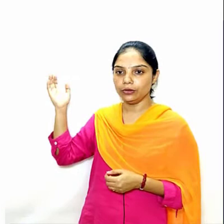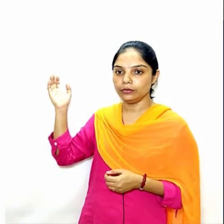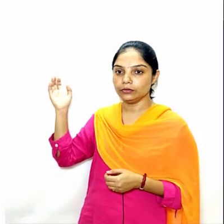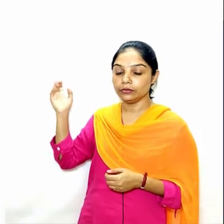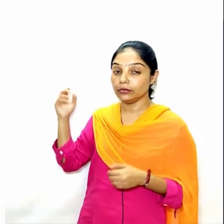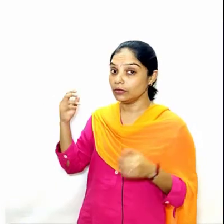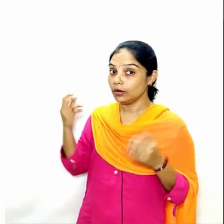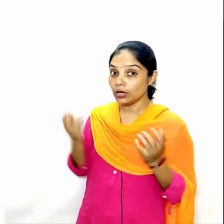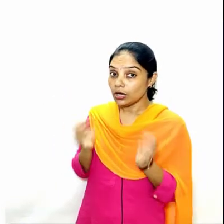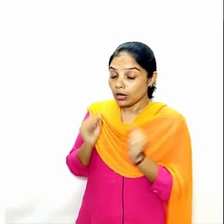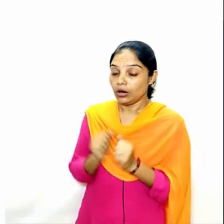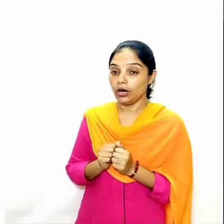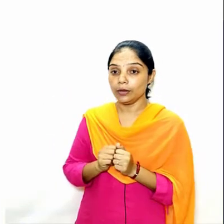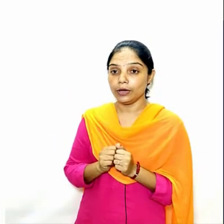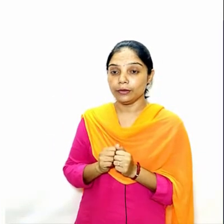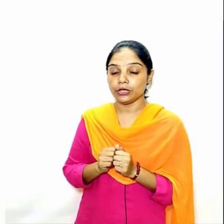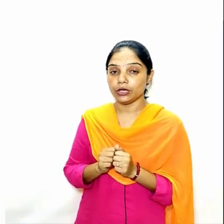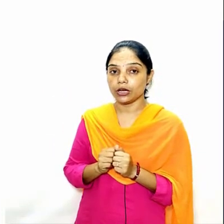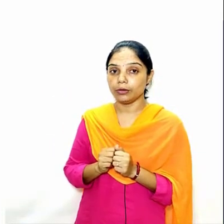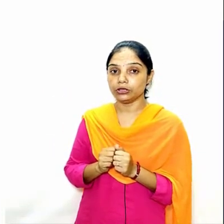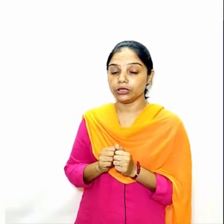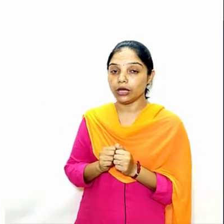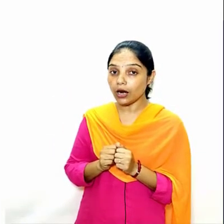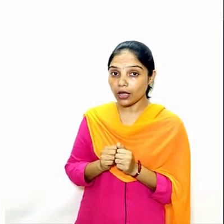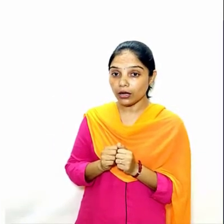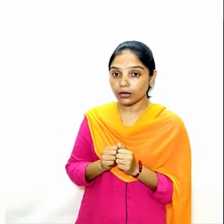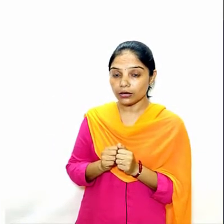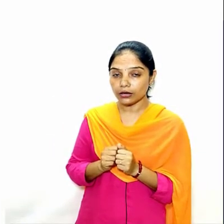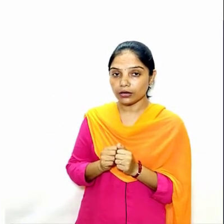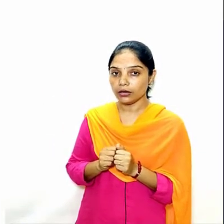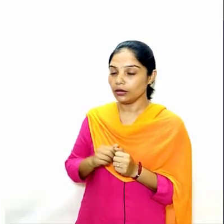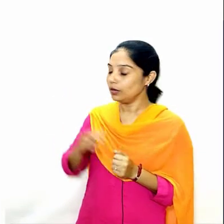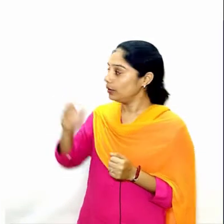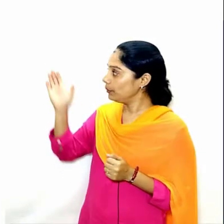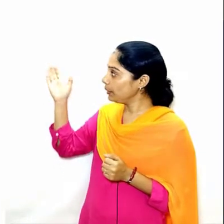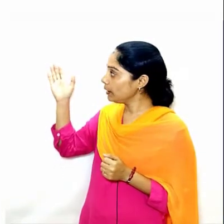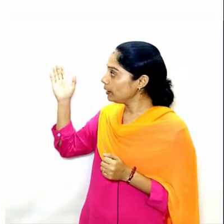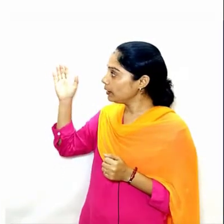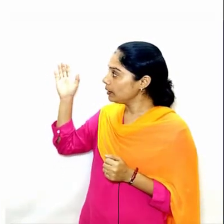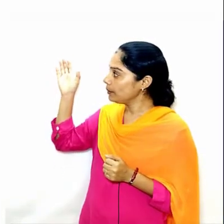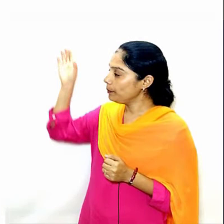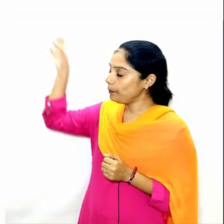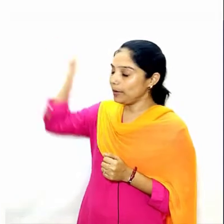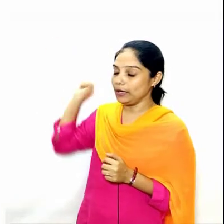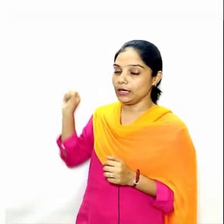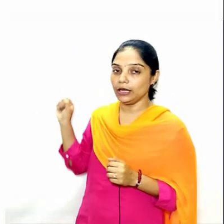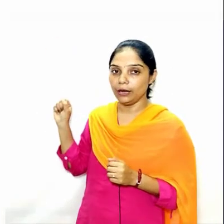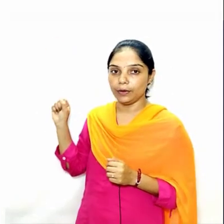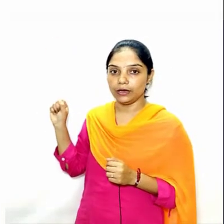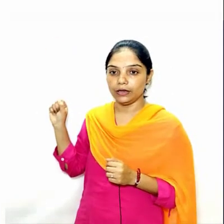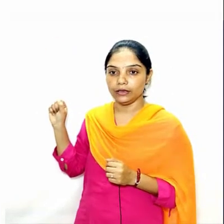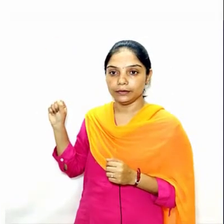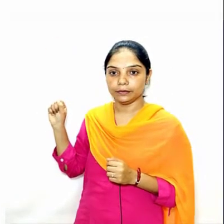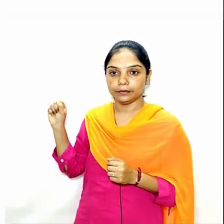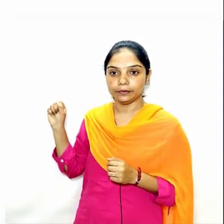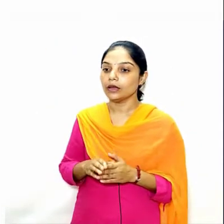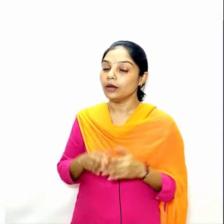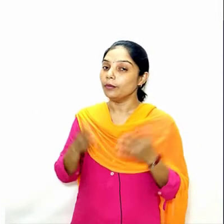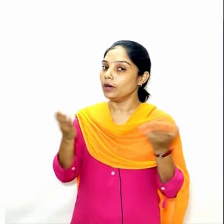बच्चे को। हड़बड़े में शेर का बच्चा दहाड़ा, फिर पेड़ की डाल पकड़